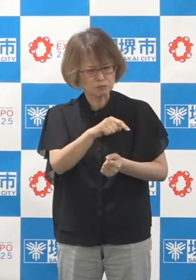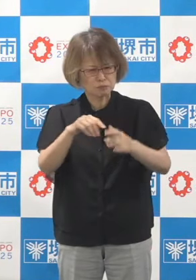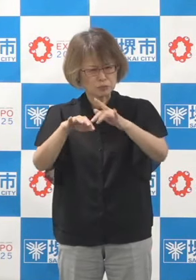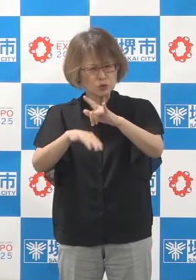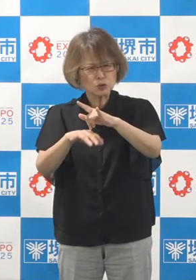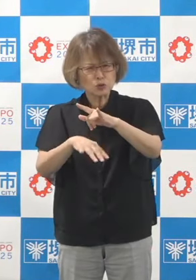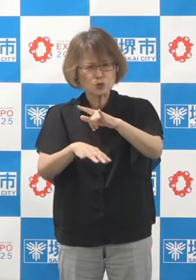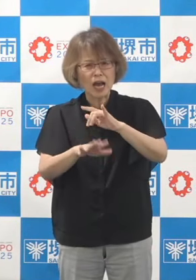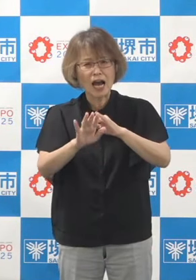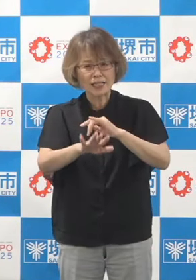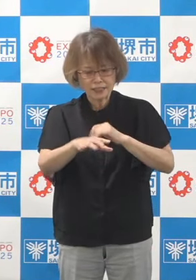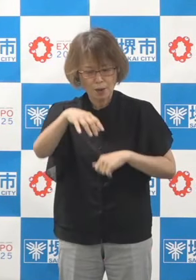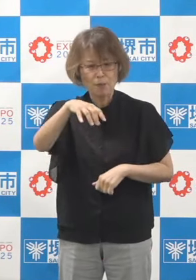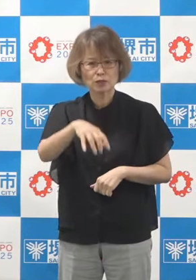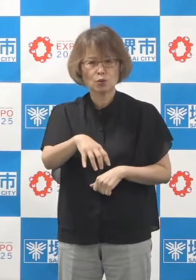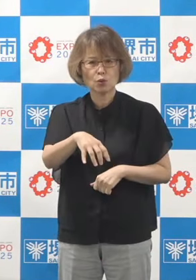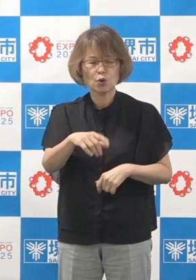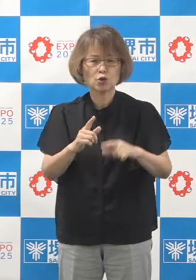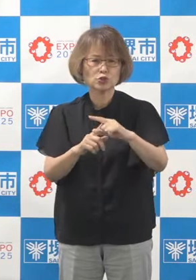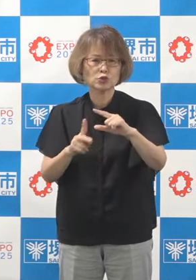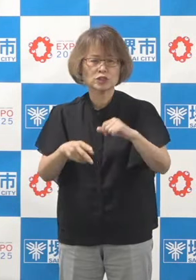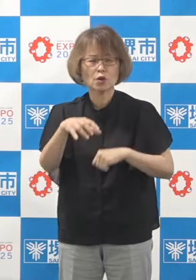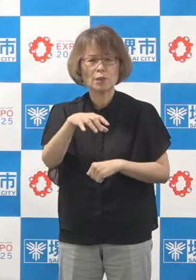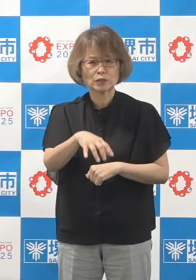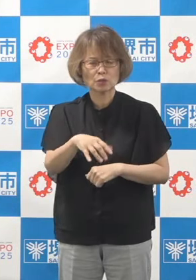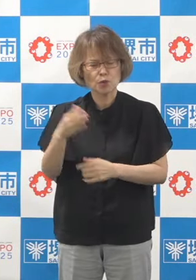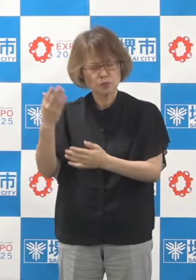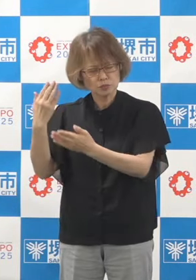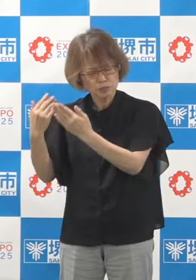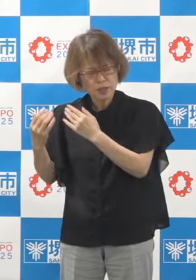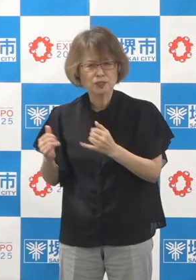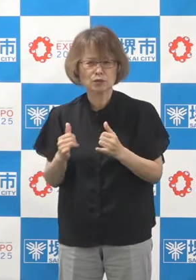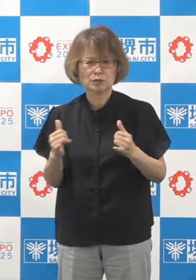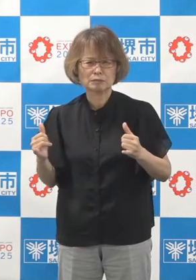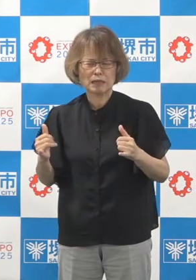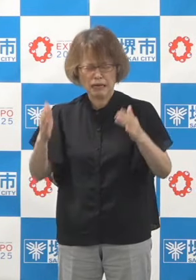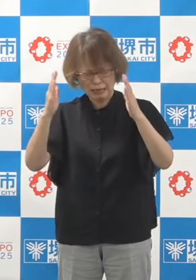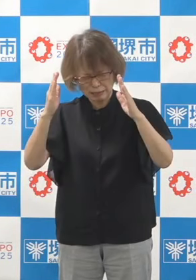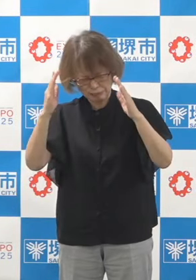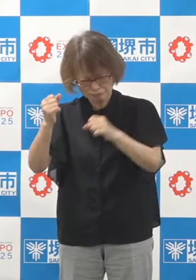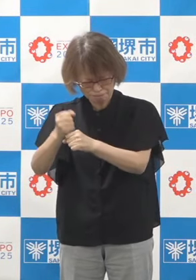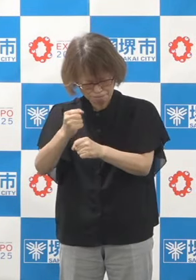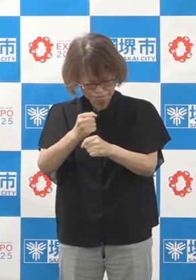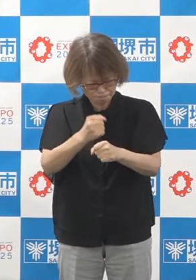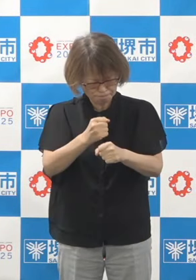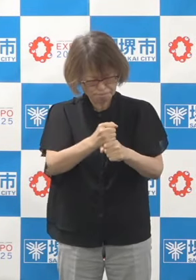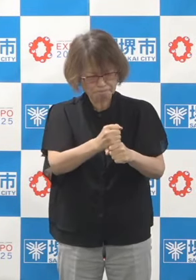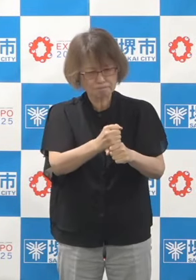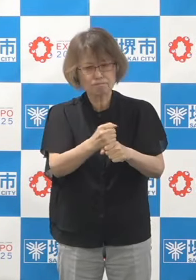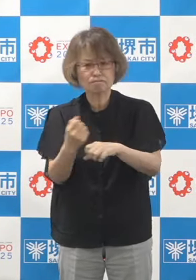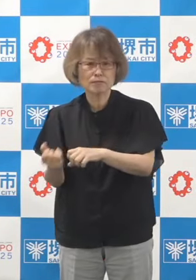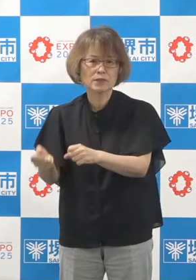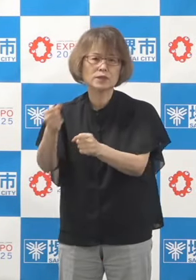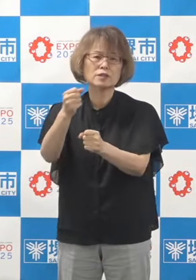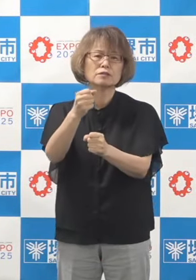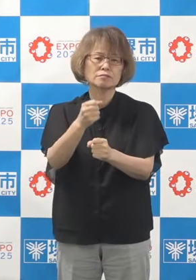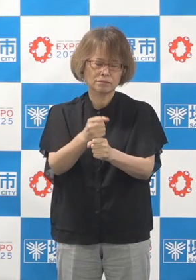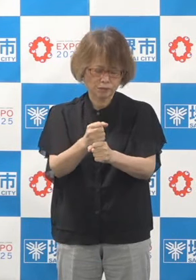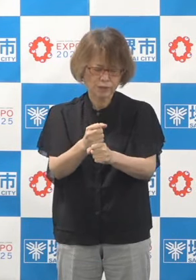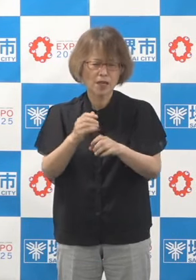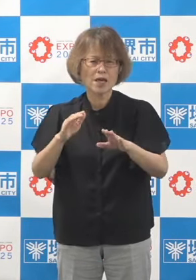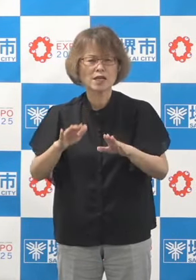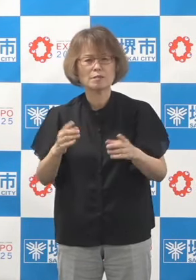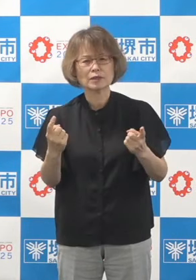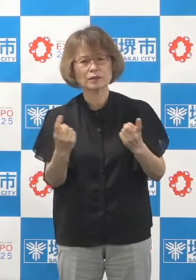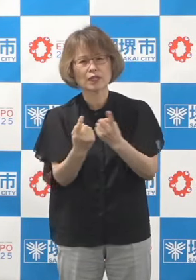った堺の中心部も先人の皆様のたゆまぬ努力によって今の町の姿になっ